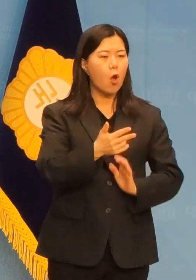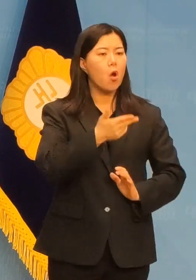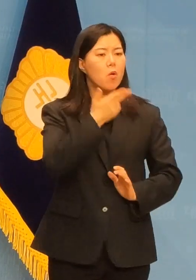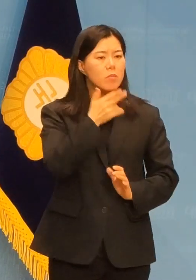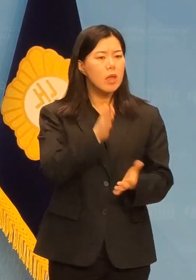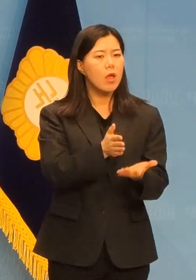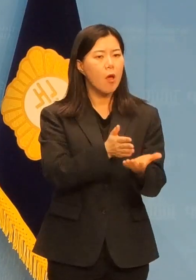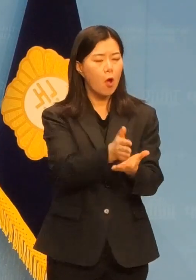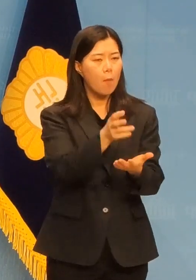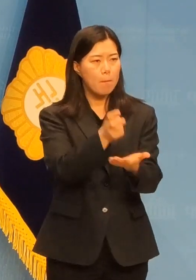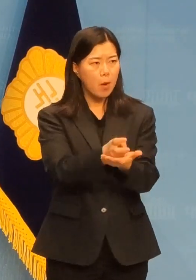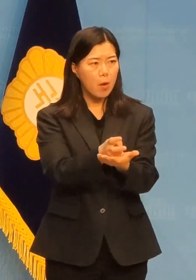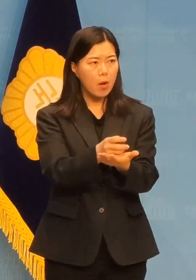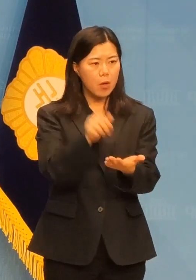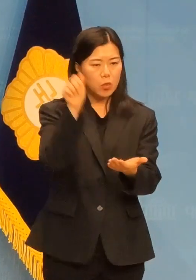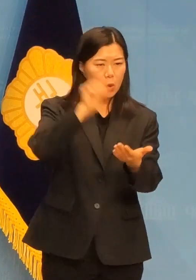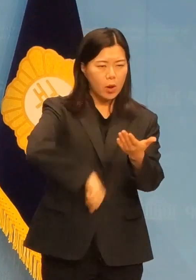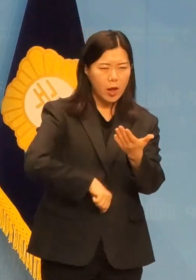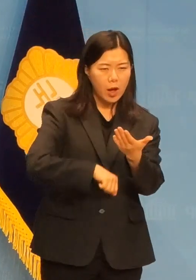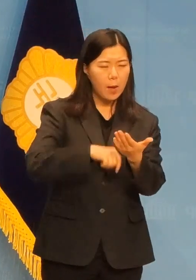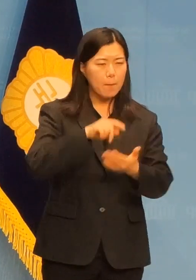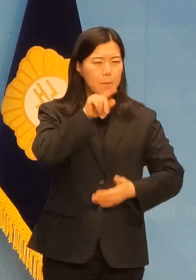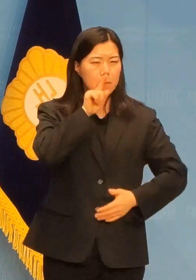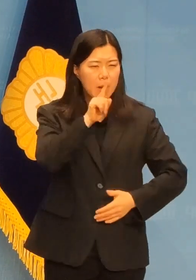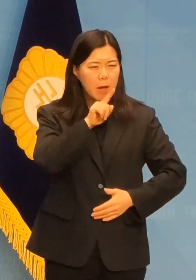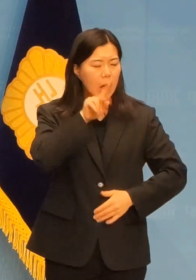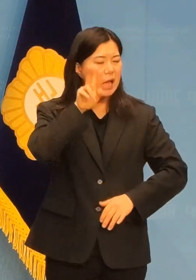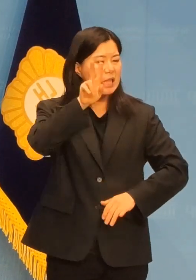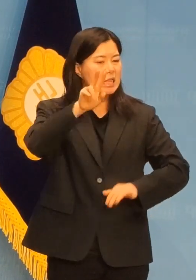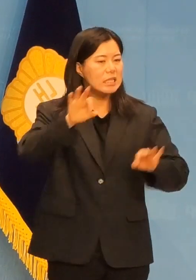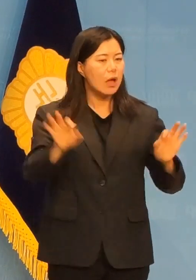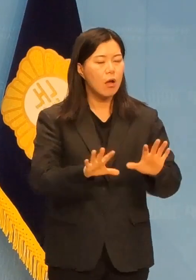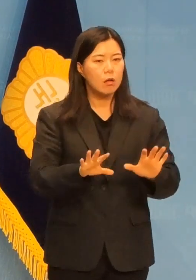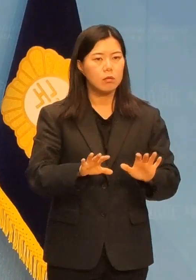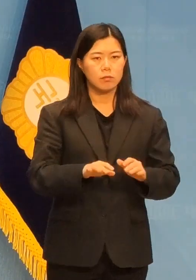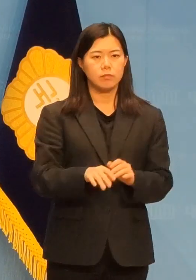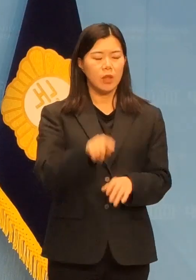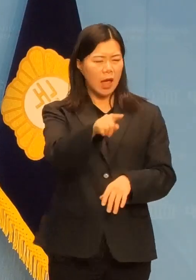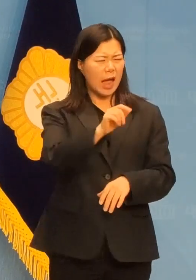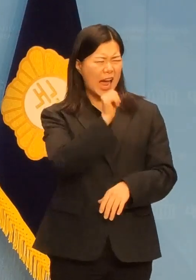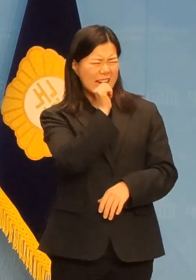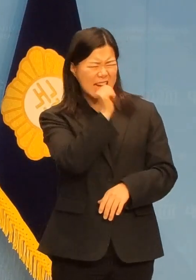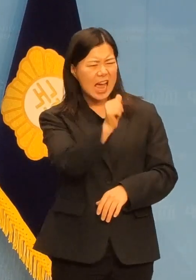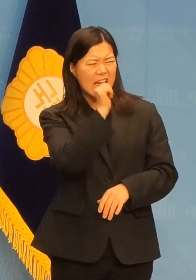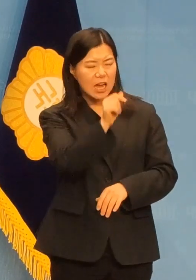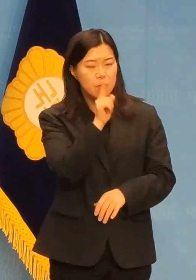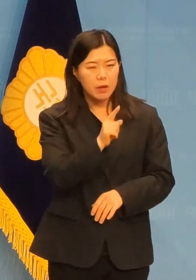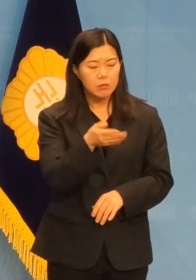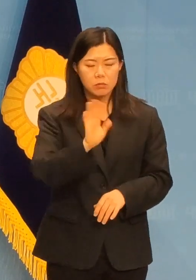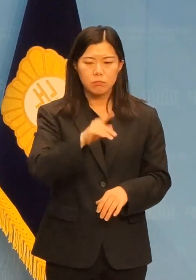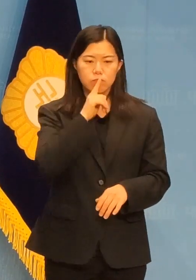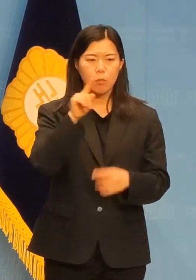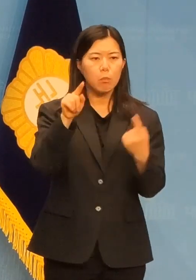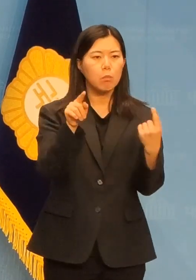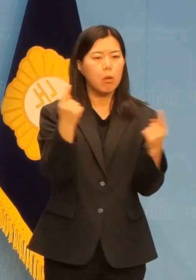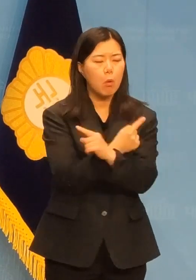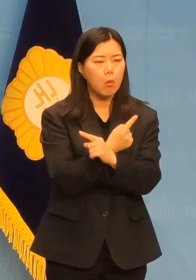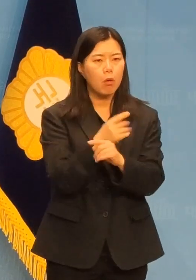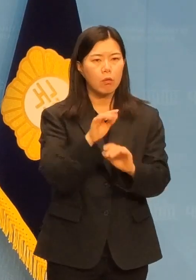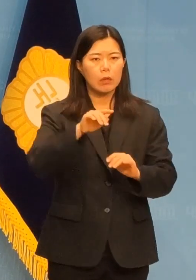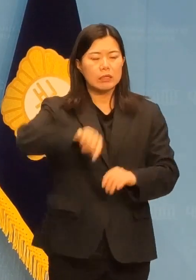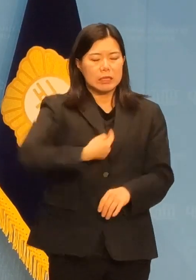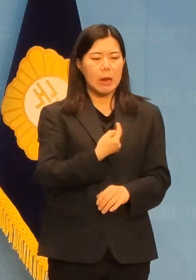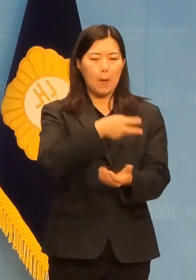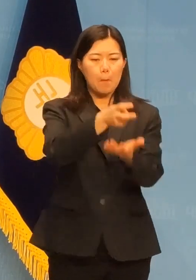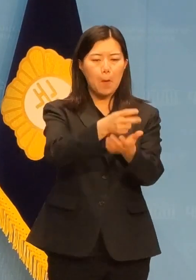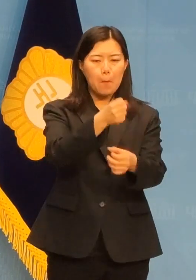내란전담재판부 설치법 통과를 예고한 지 불과 이틀 만에 그간 결사 반대해왔던 사법부가 입장을 바꿔 자체